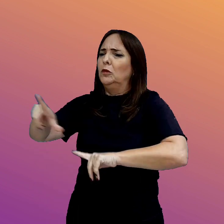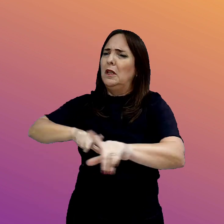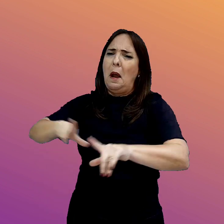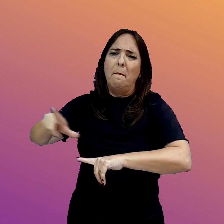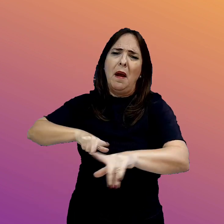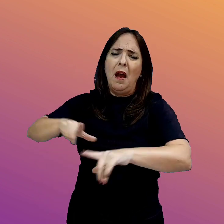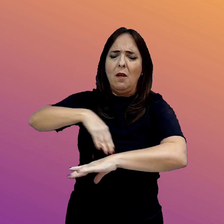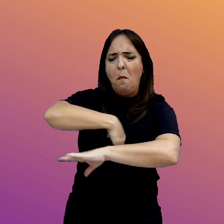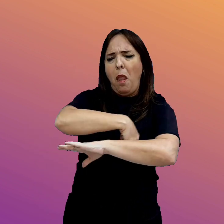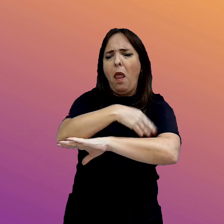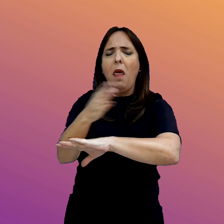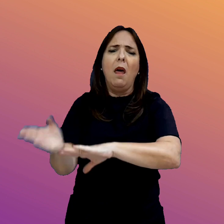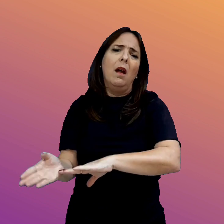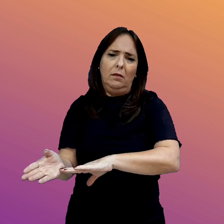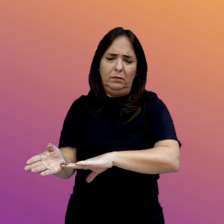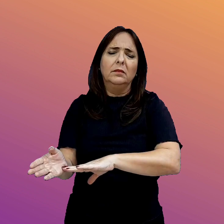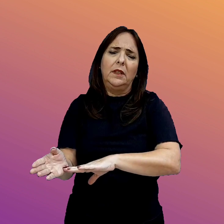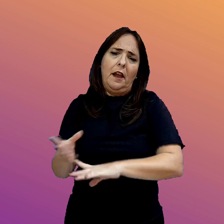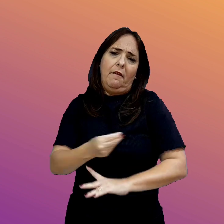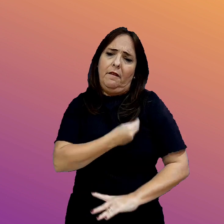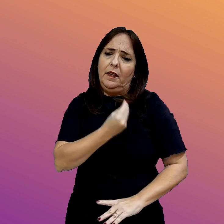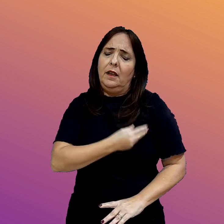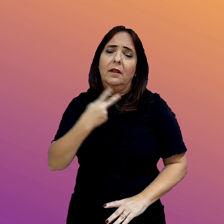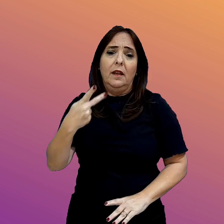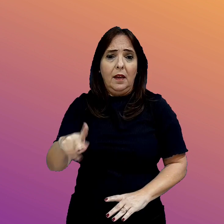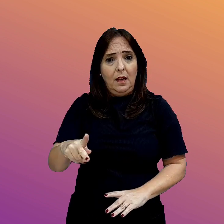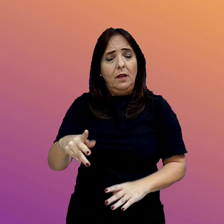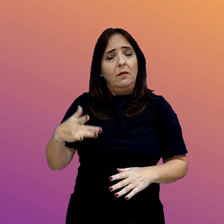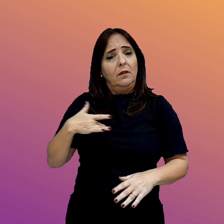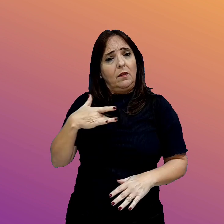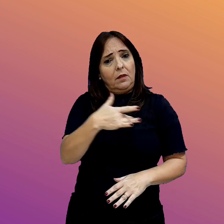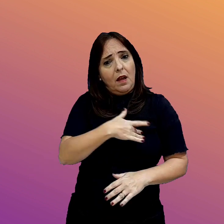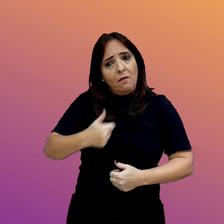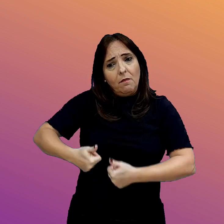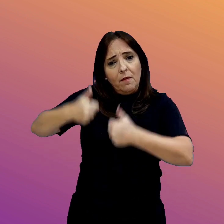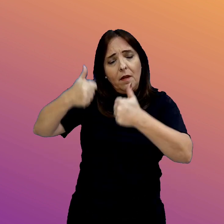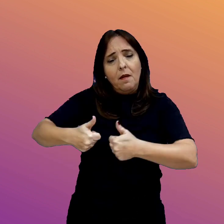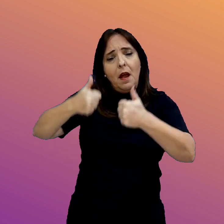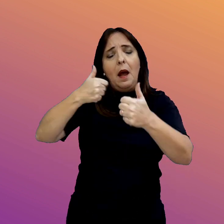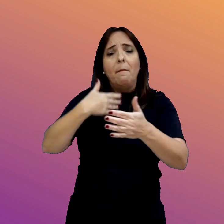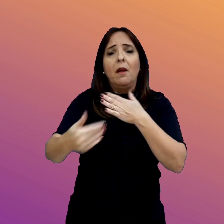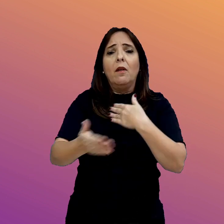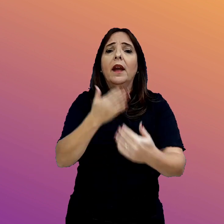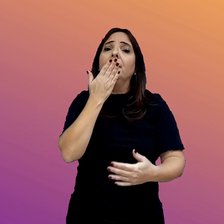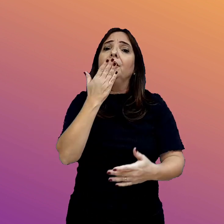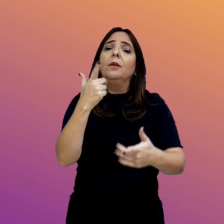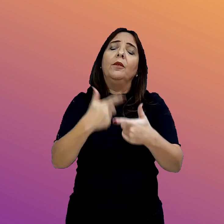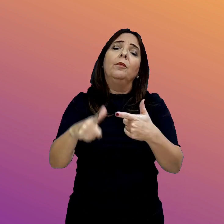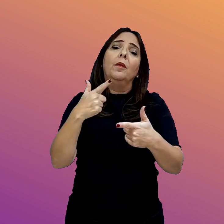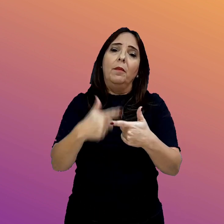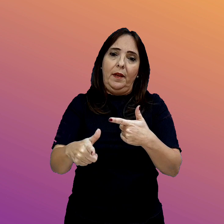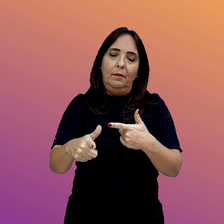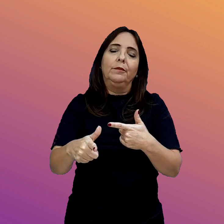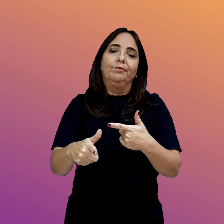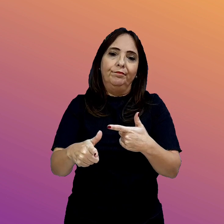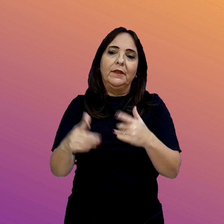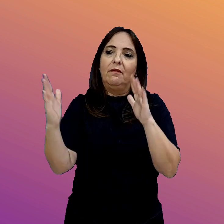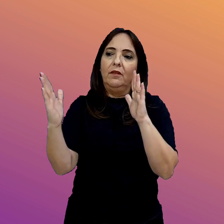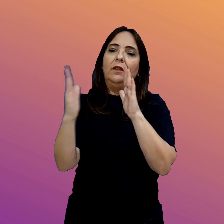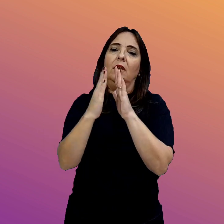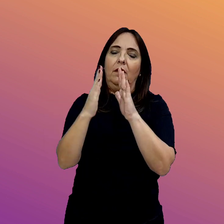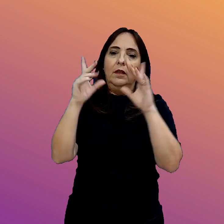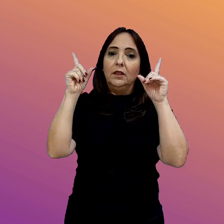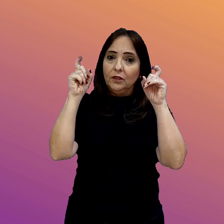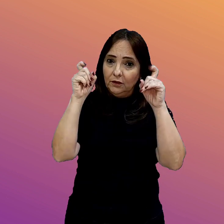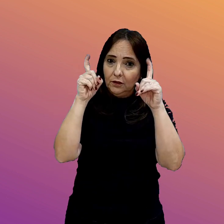vai se tornar muito mais forte, saudável, preparado para todo e qualquer tipo de problema que ele vai lidar no dia a dia. Estamos enfrentando, sim, uma dificuldade